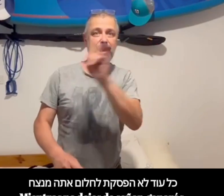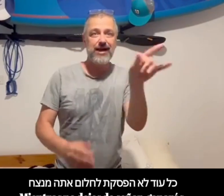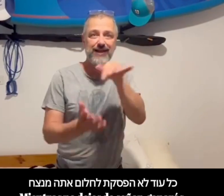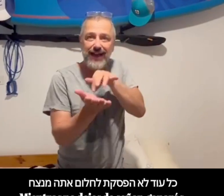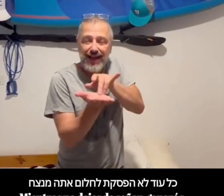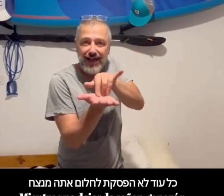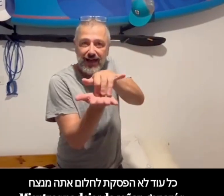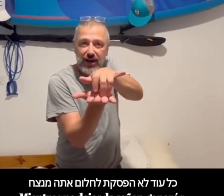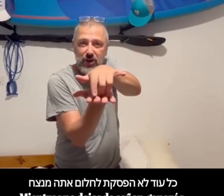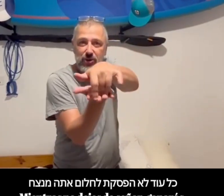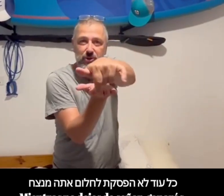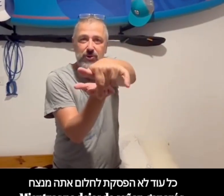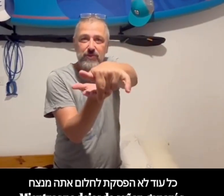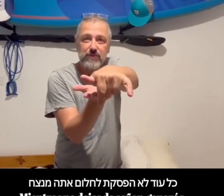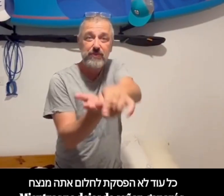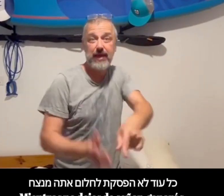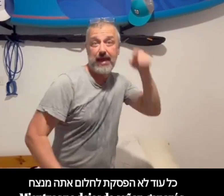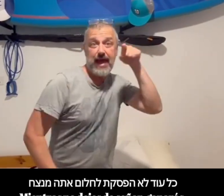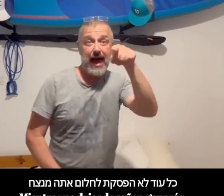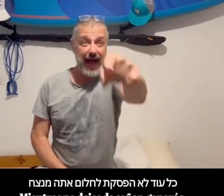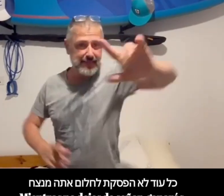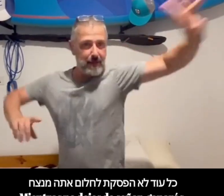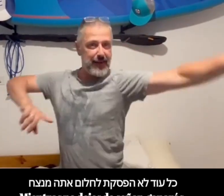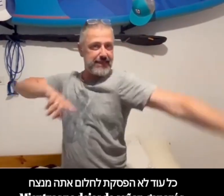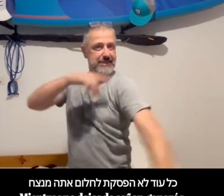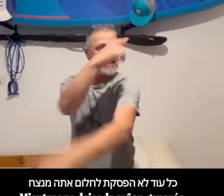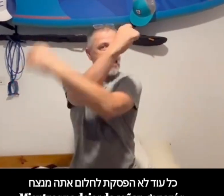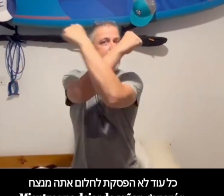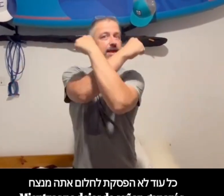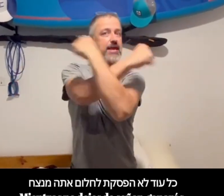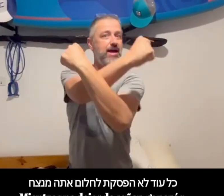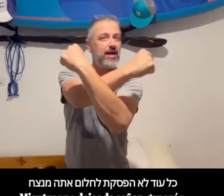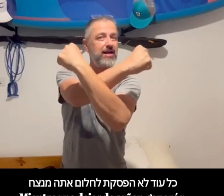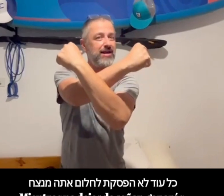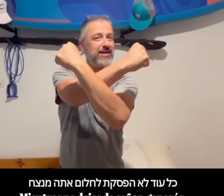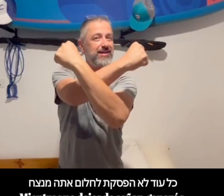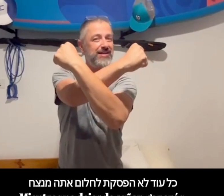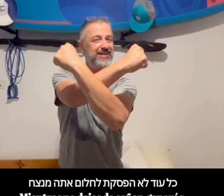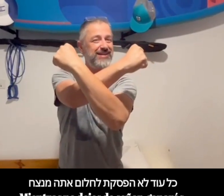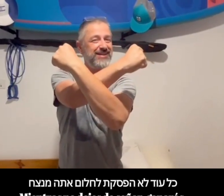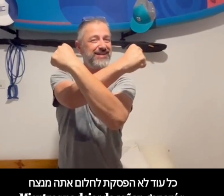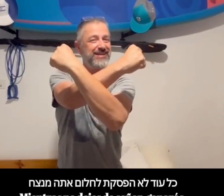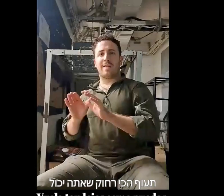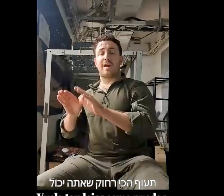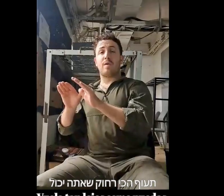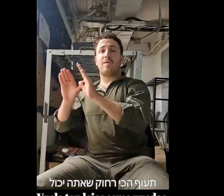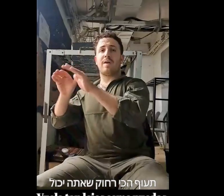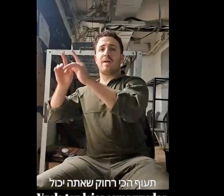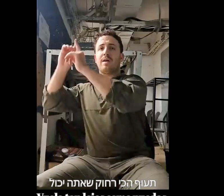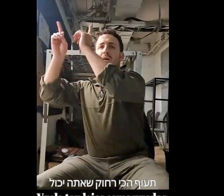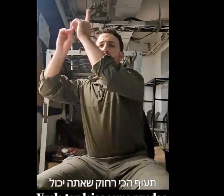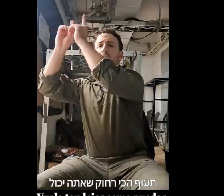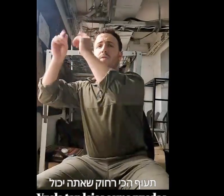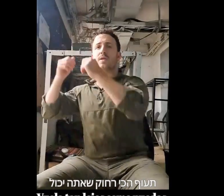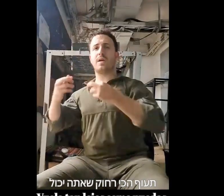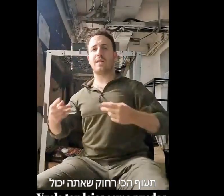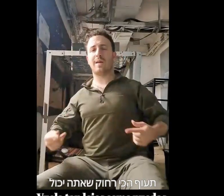על החלום, אתה מנצח. תעוף הכי רחוק שאתה יכול,